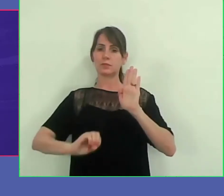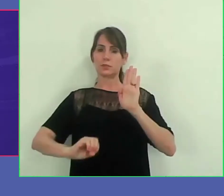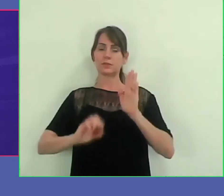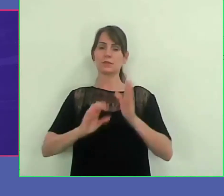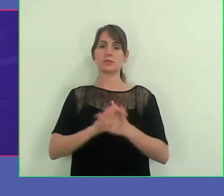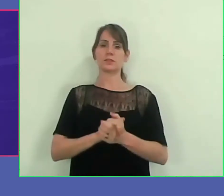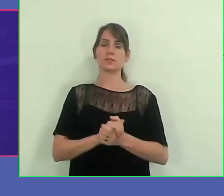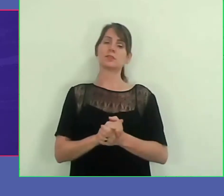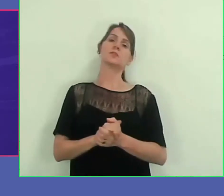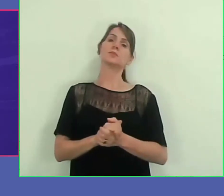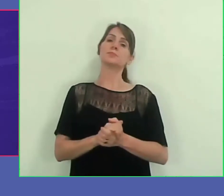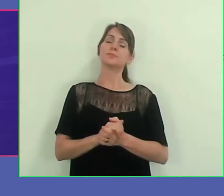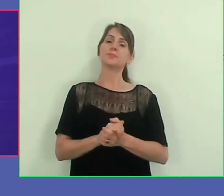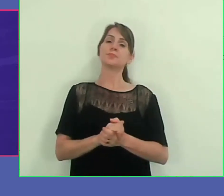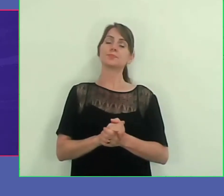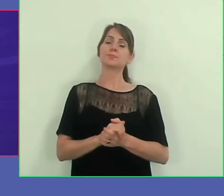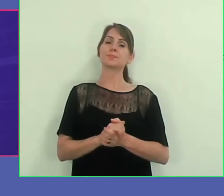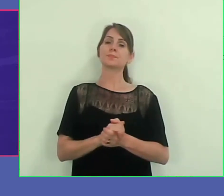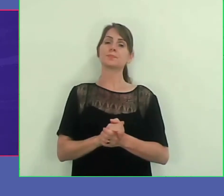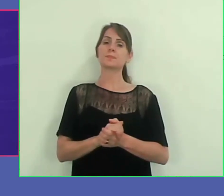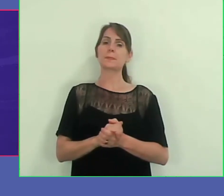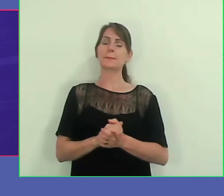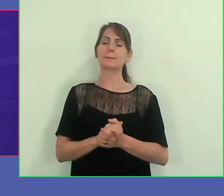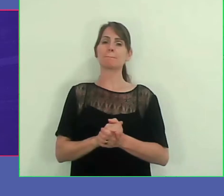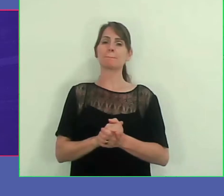Atos 10.